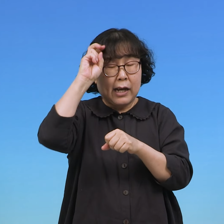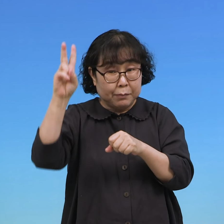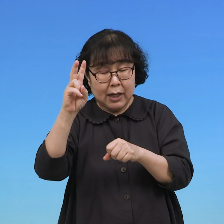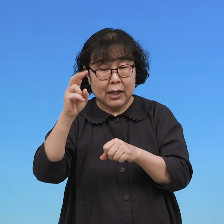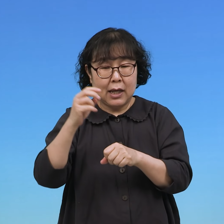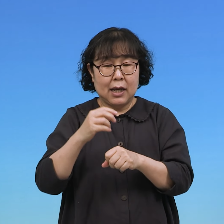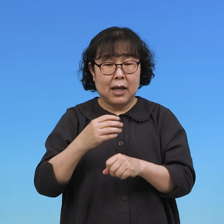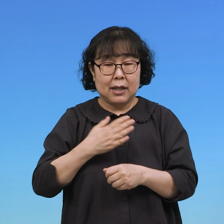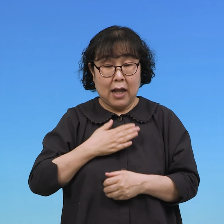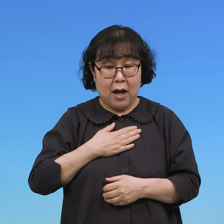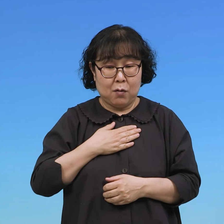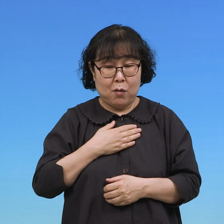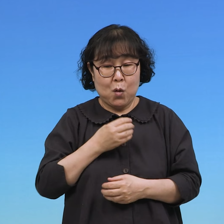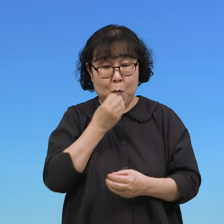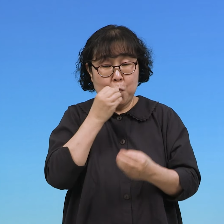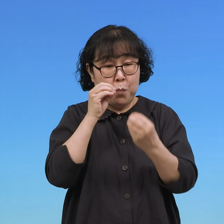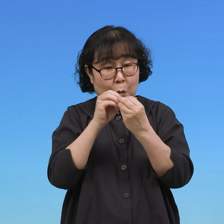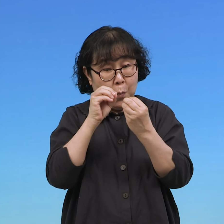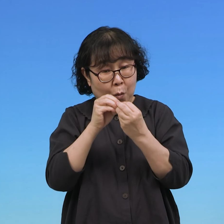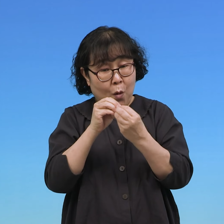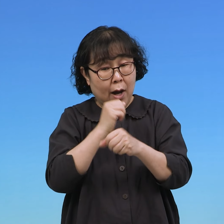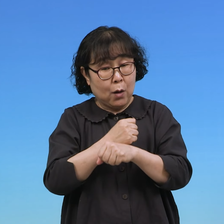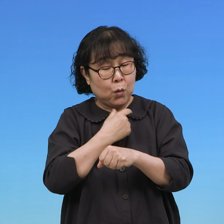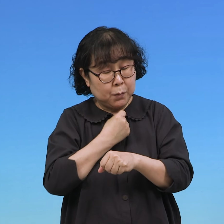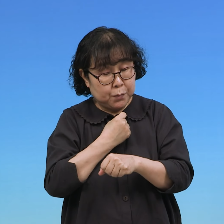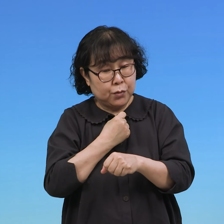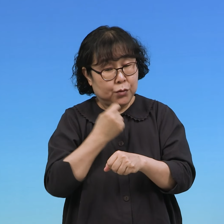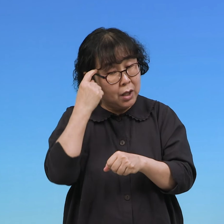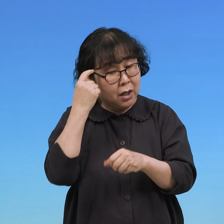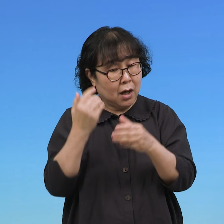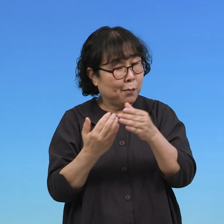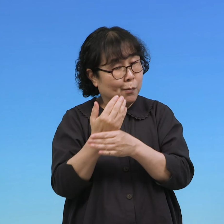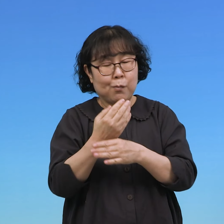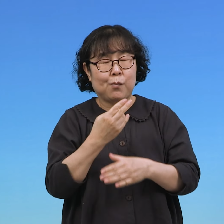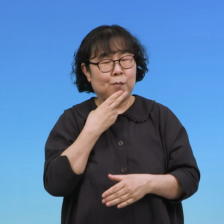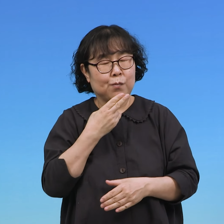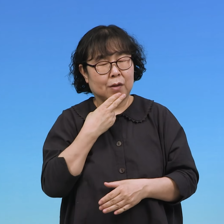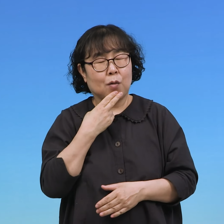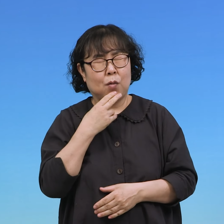근데 뽀뽀하실래요? 이런 생각이 안 들어.